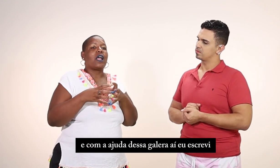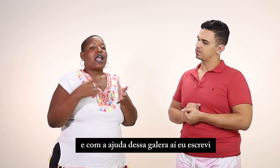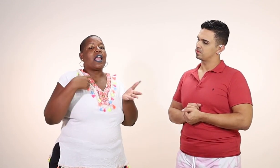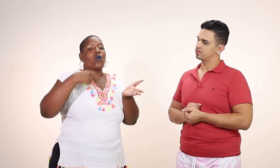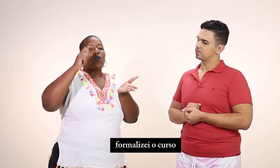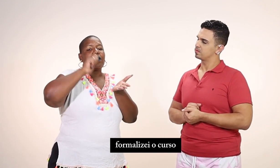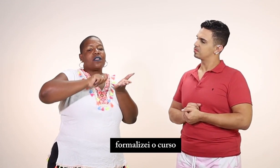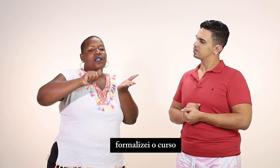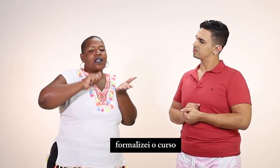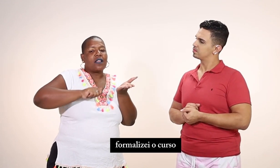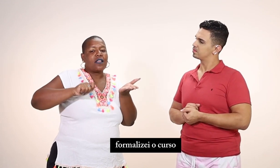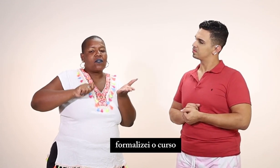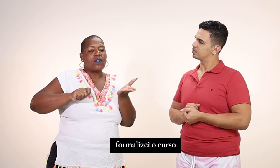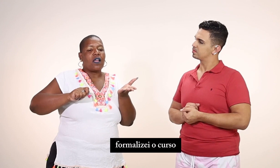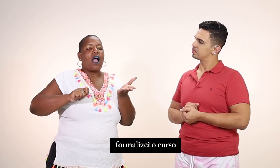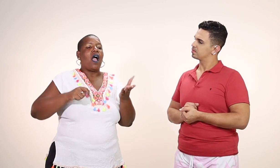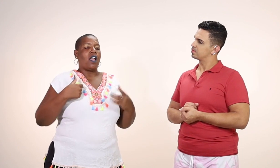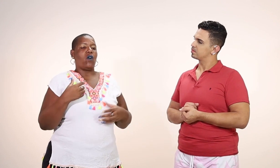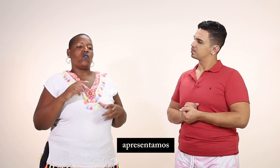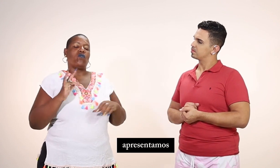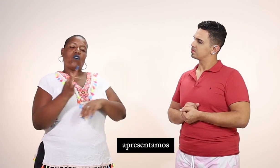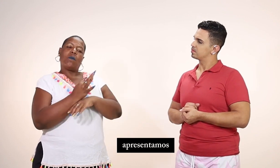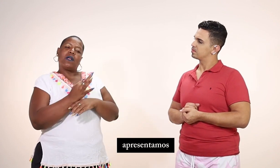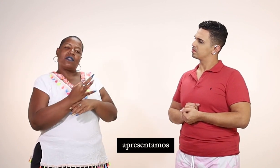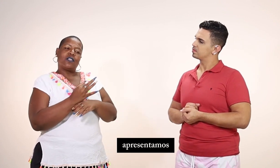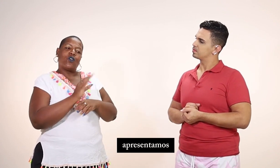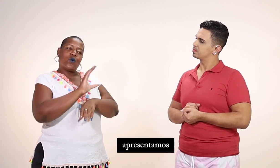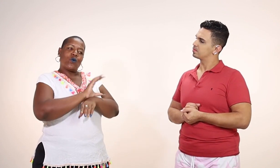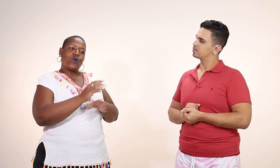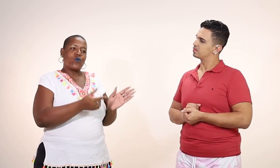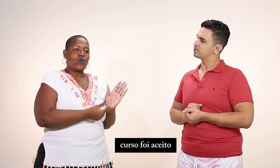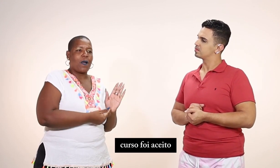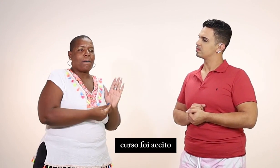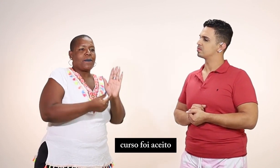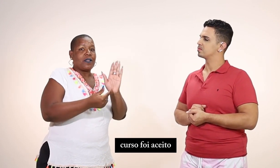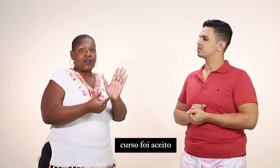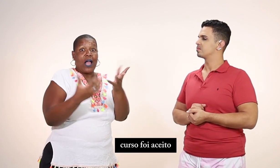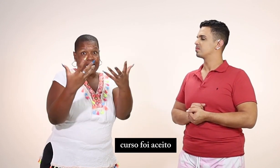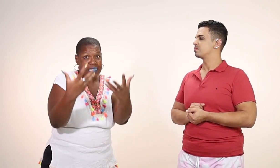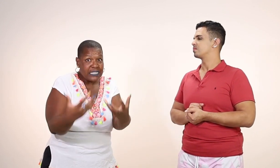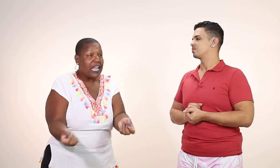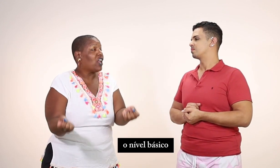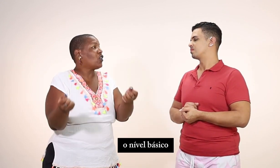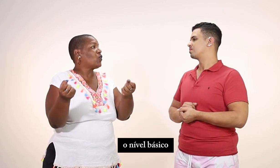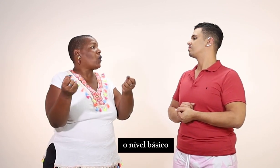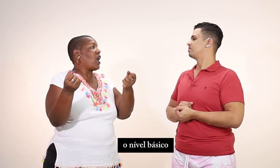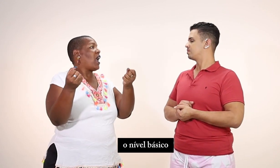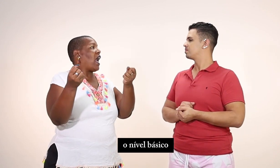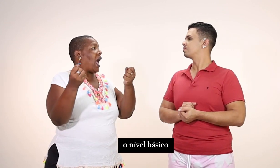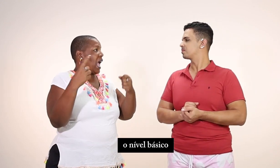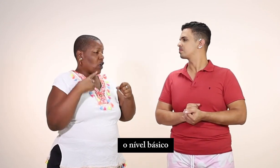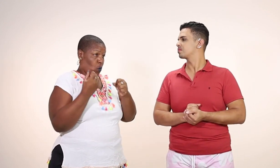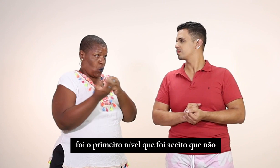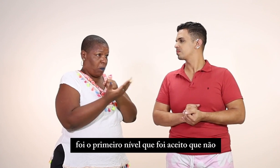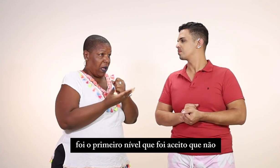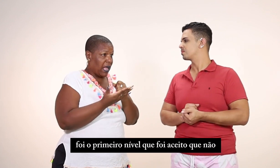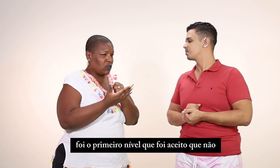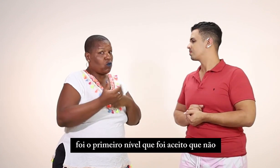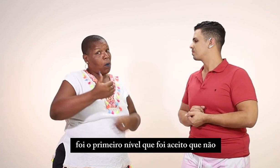escrevi, formalizei o curso, apresentamos, o curso foi aceito, o nível básico foi o primeiro nível